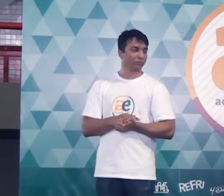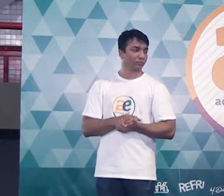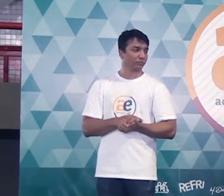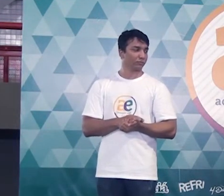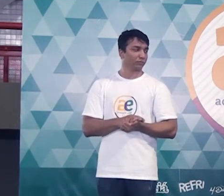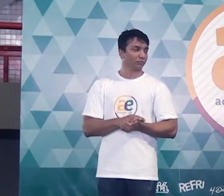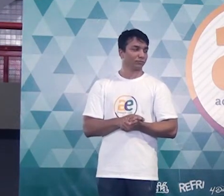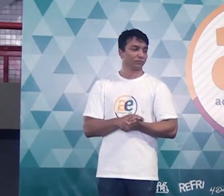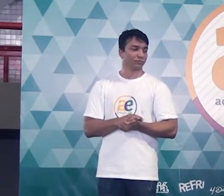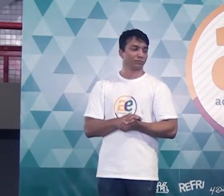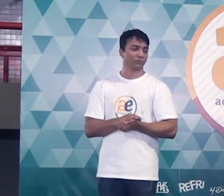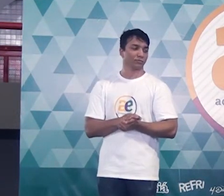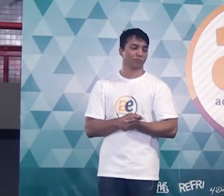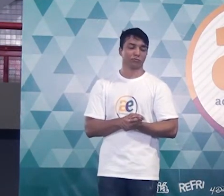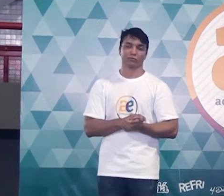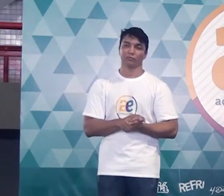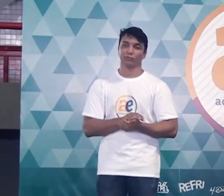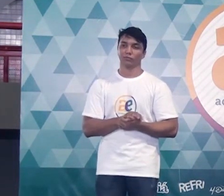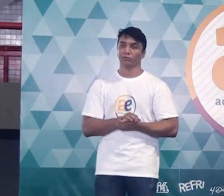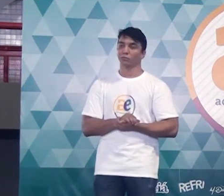Silvio Santos, vem aí.